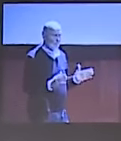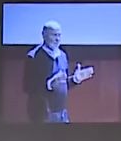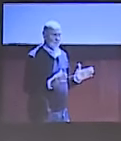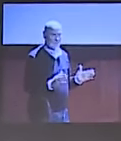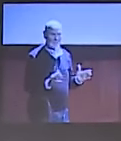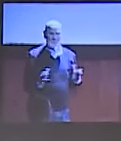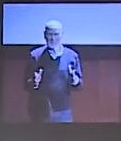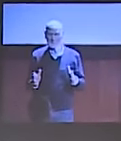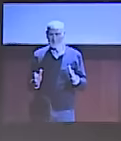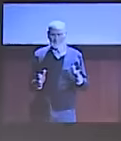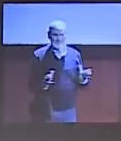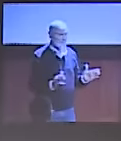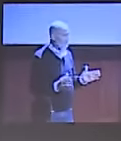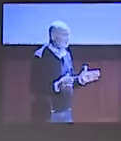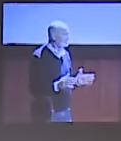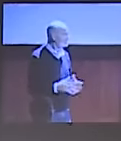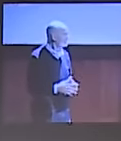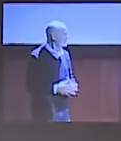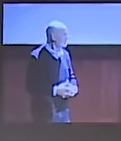Donc,